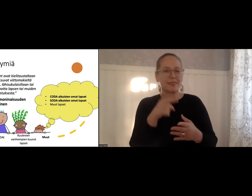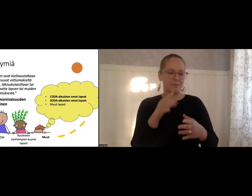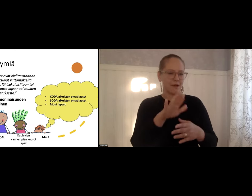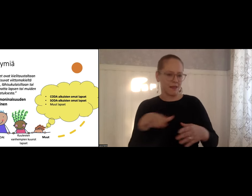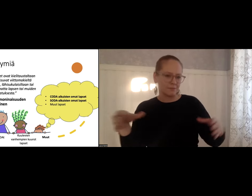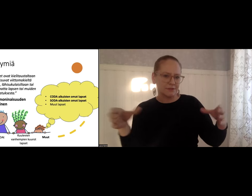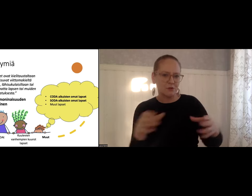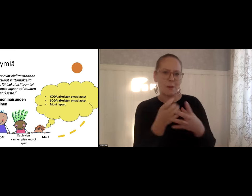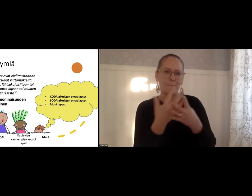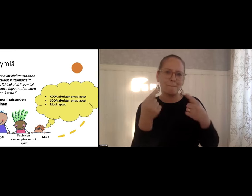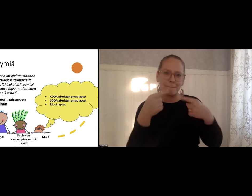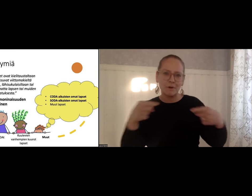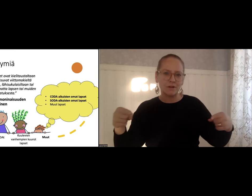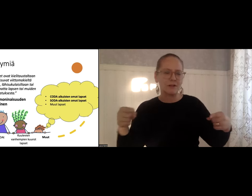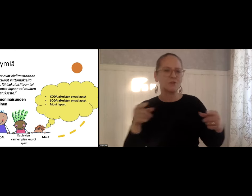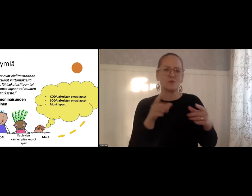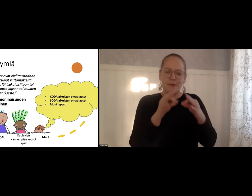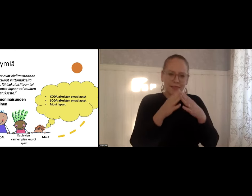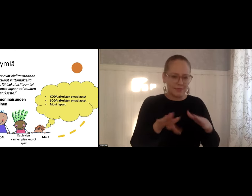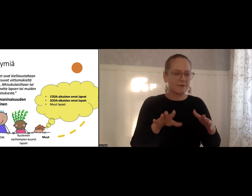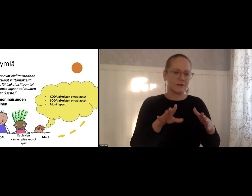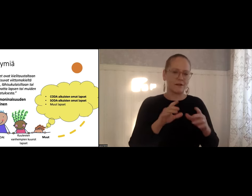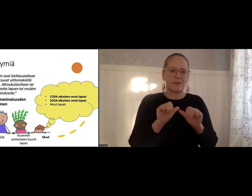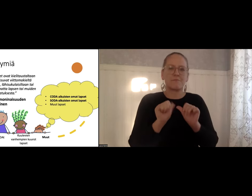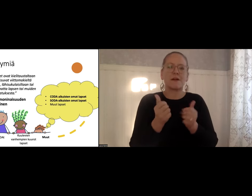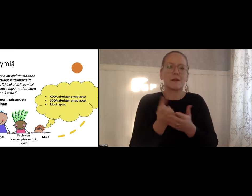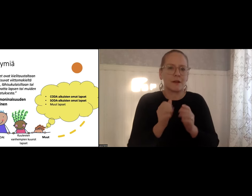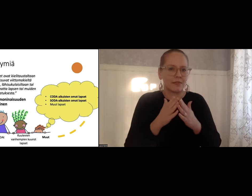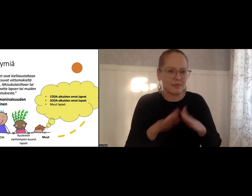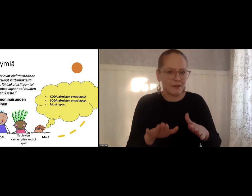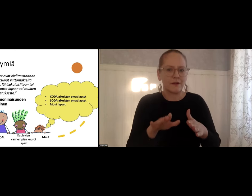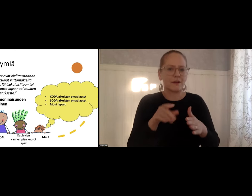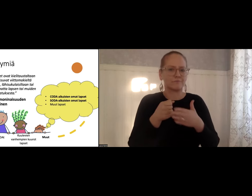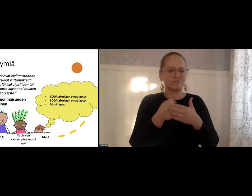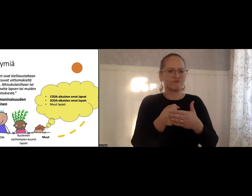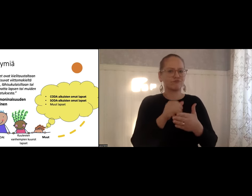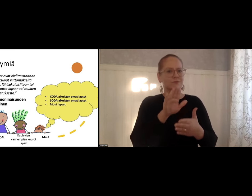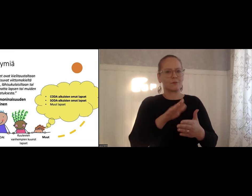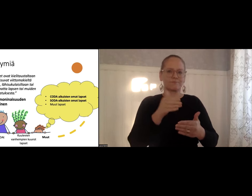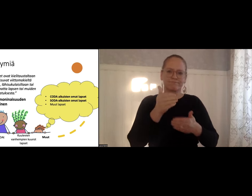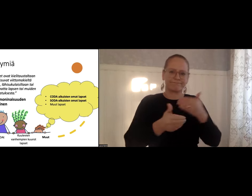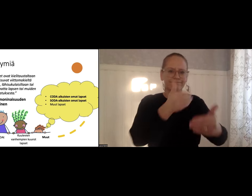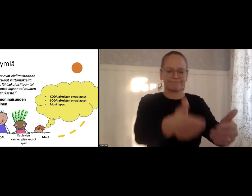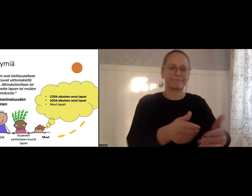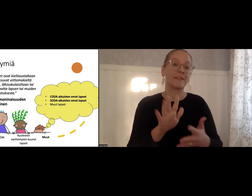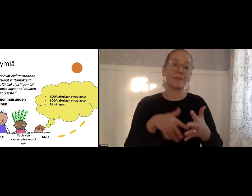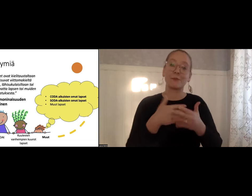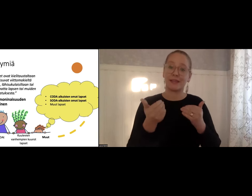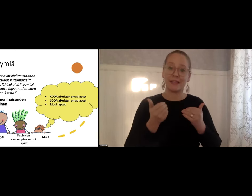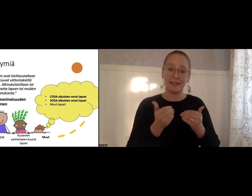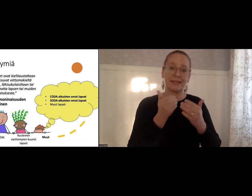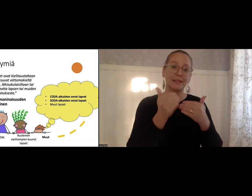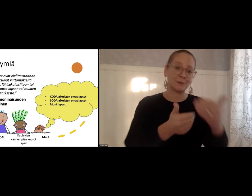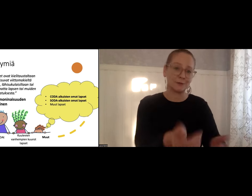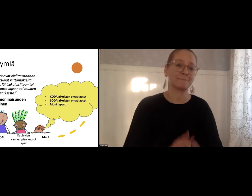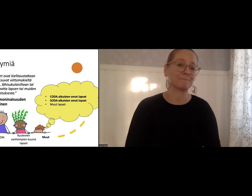Eli tulevaisuudessa ja tulevaisuuden takia meidän on tärkeää miettiä tätä ryhmää ja millä tavalla se on moninainen ja mitkä ovat ne keinot tukea